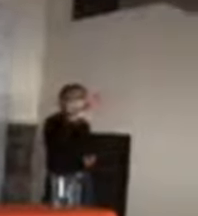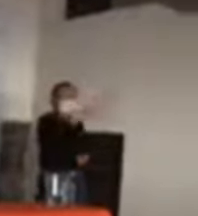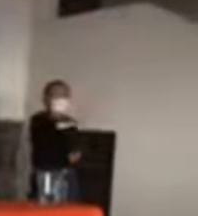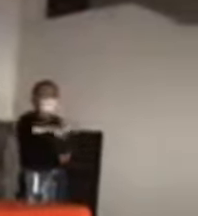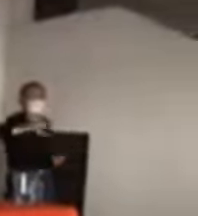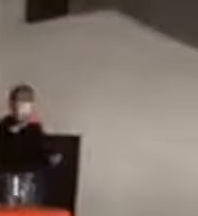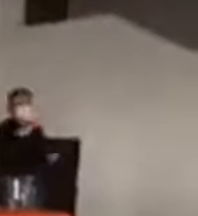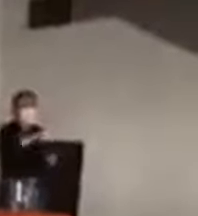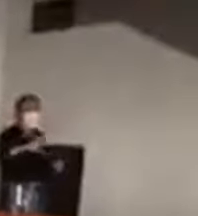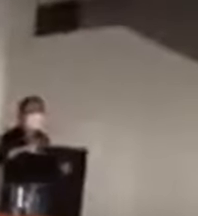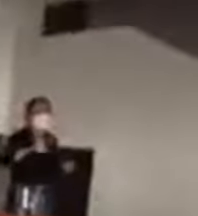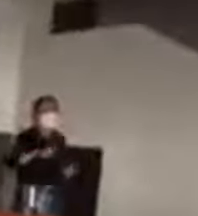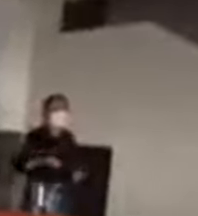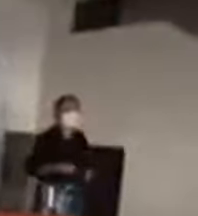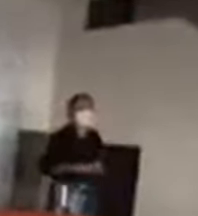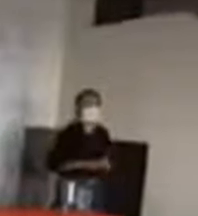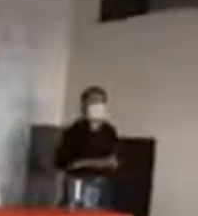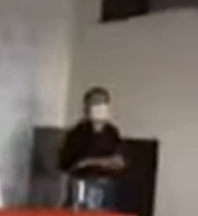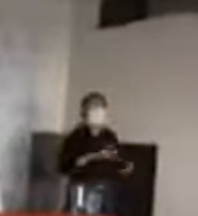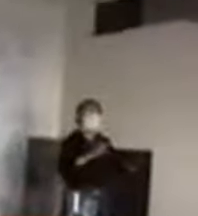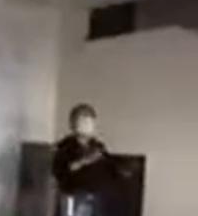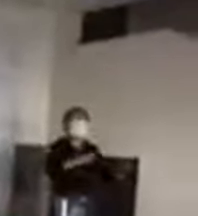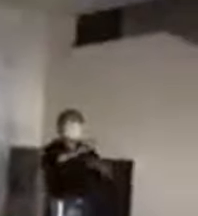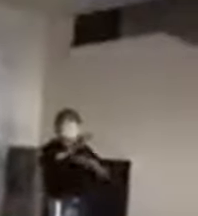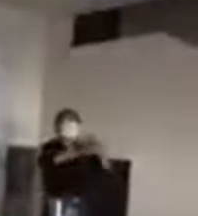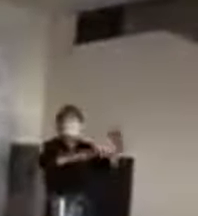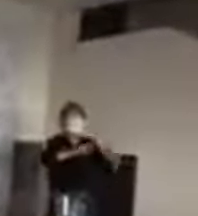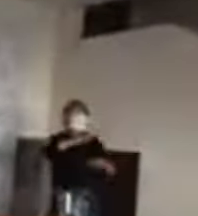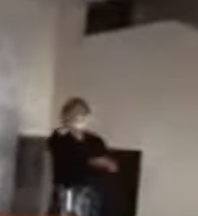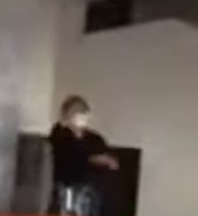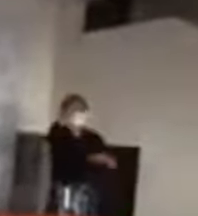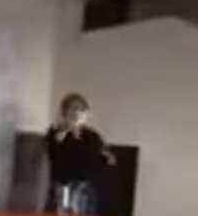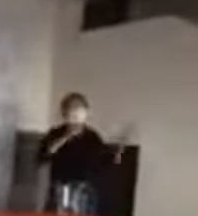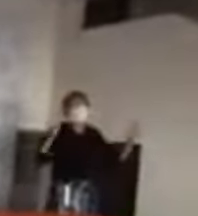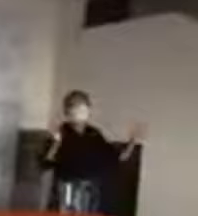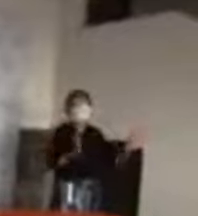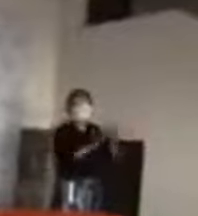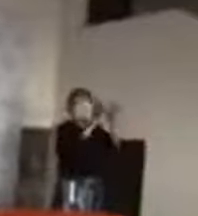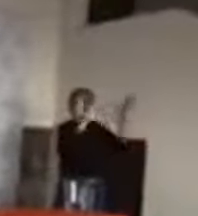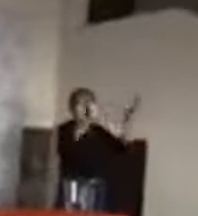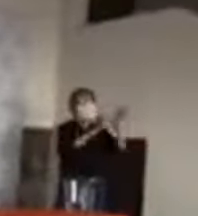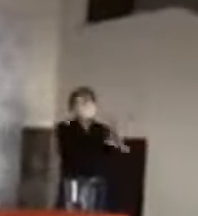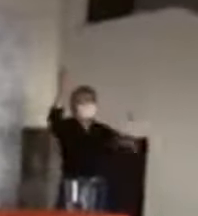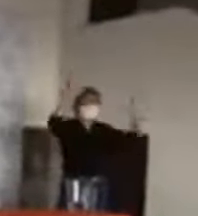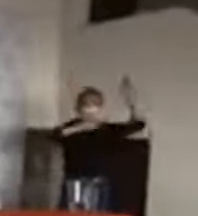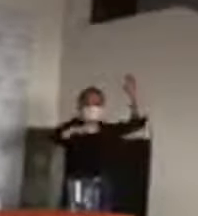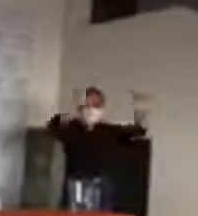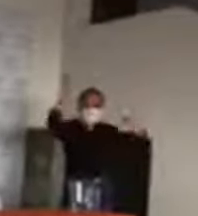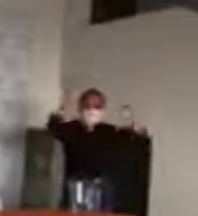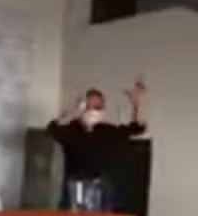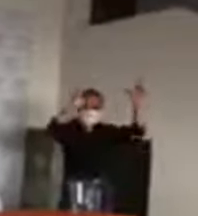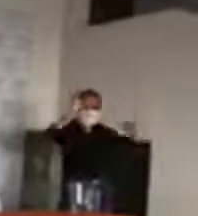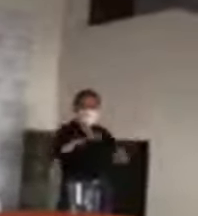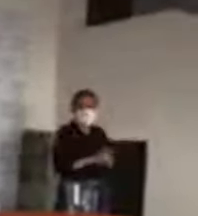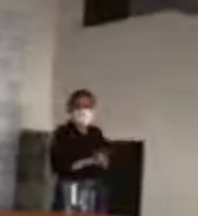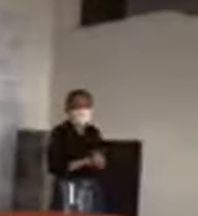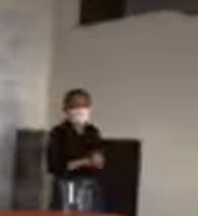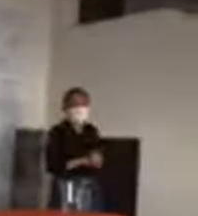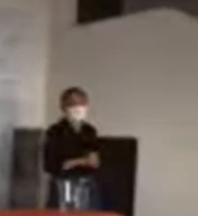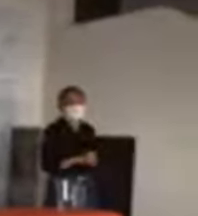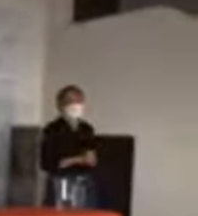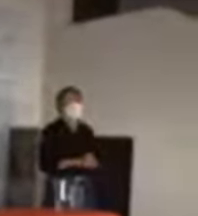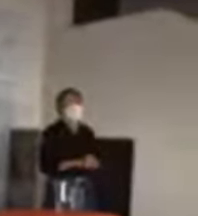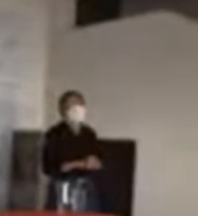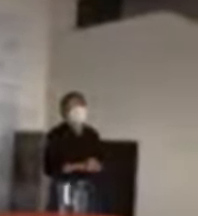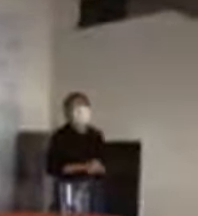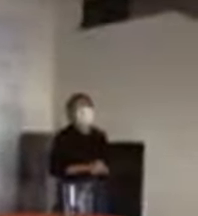para participar en este proceso electoral, ya porque participe como candidata, candidato, ya porque